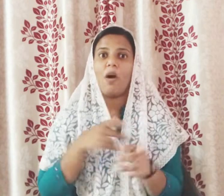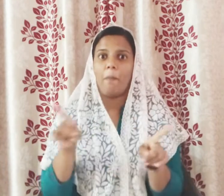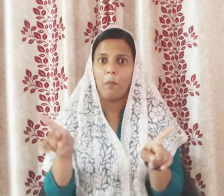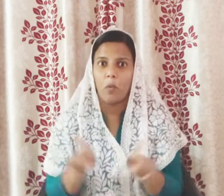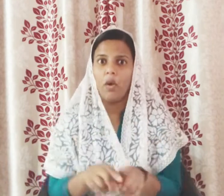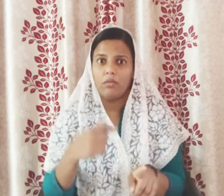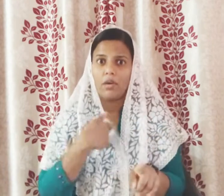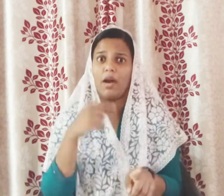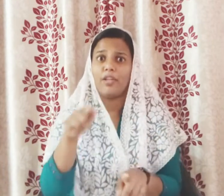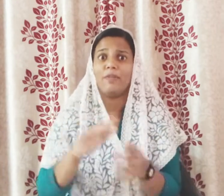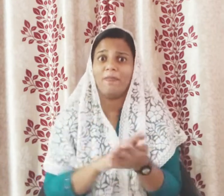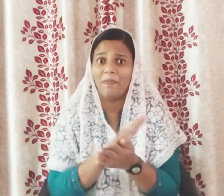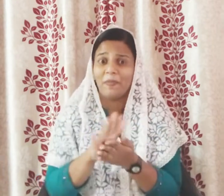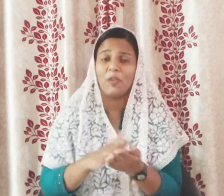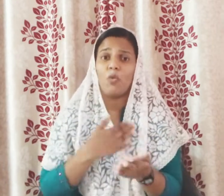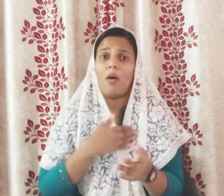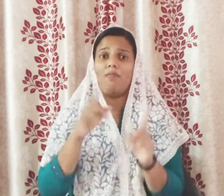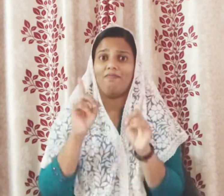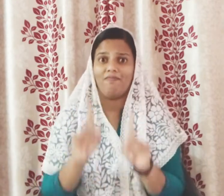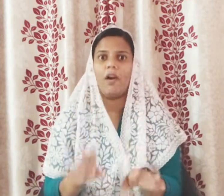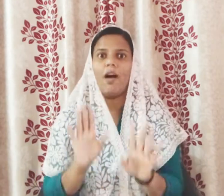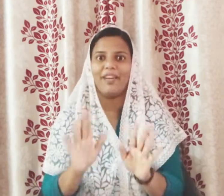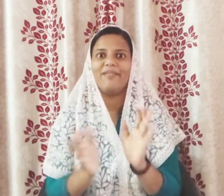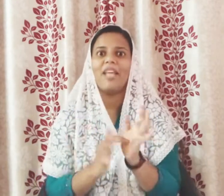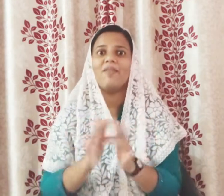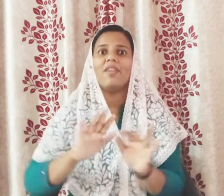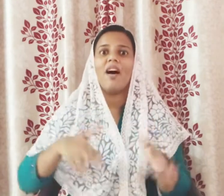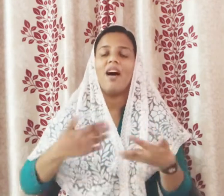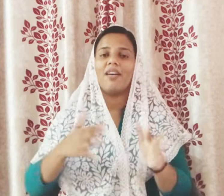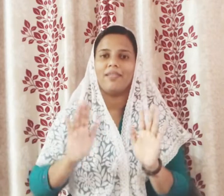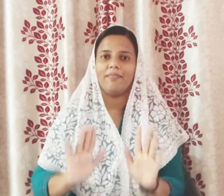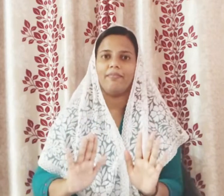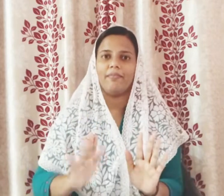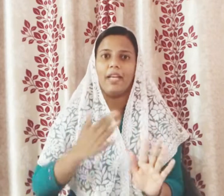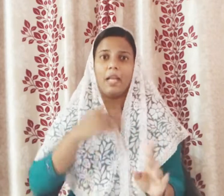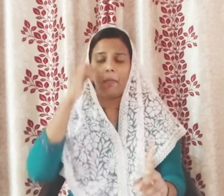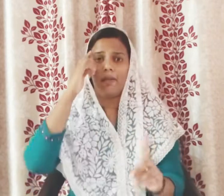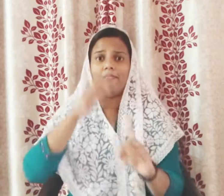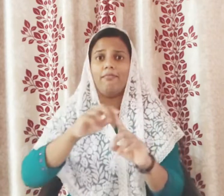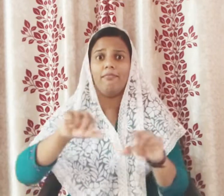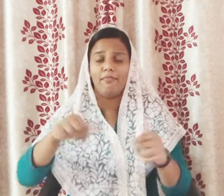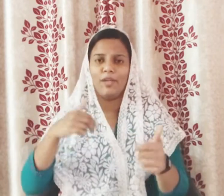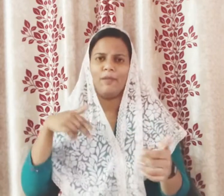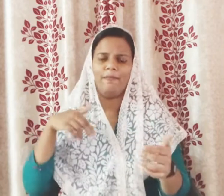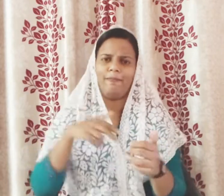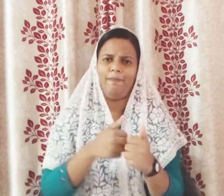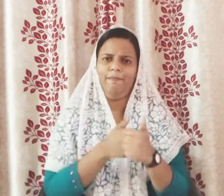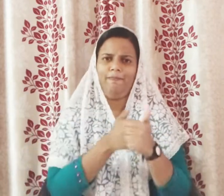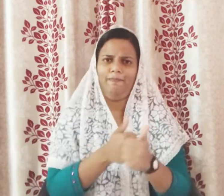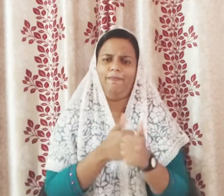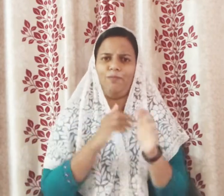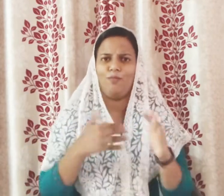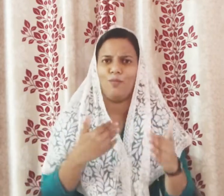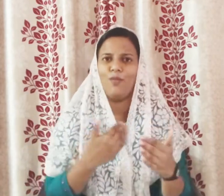സമ്പൂർണനായിരിക്കുന്നത് പോലെ നാമും ആയിരിക്കണം. അതാണ് ദൈവം ആഗ്രഹിക്കുന്നത്. അപ്പം ജയജീവിതം മുൻപോട്ട് പോകുമ്പോൾ